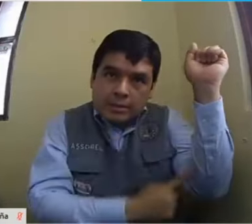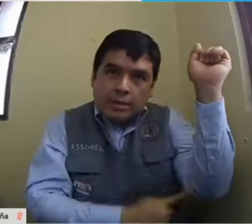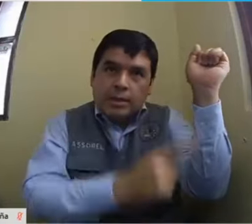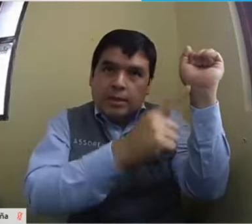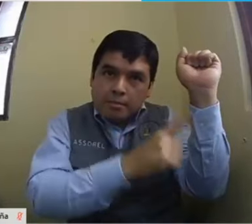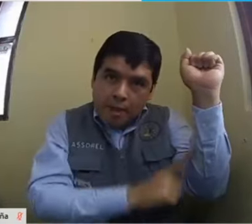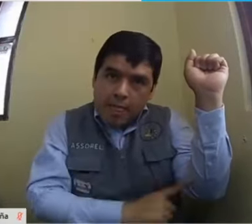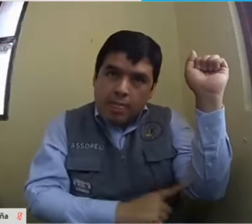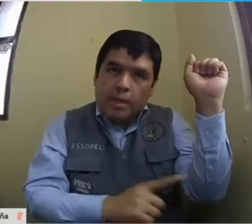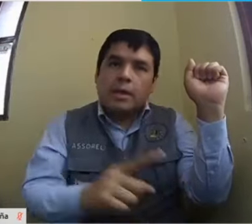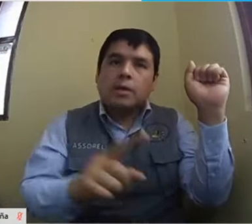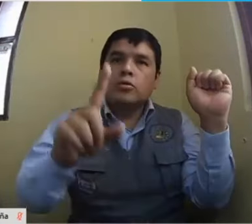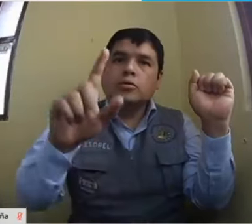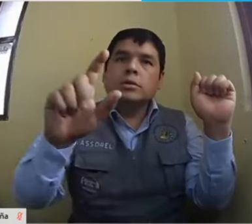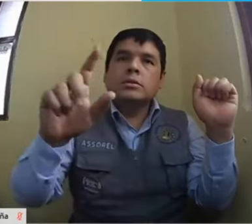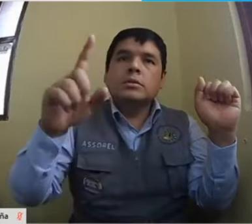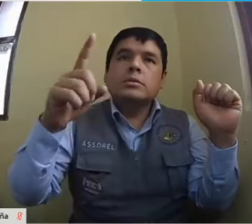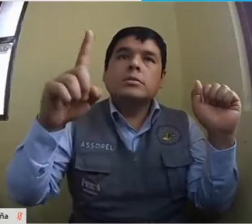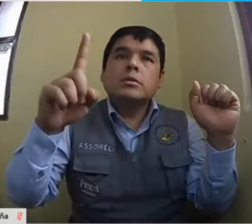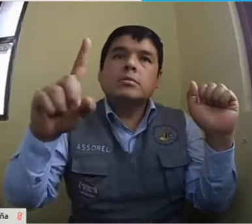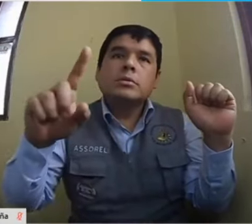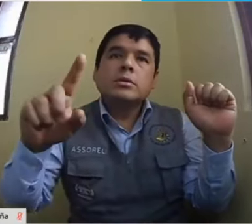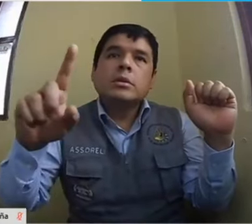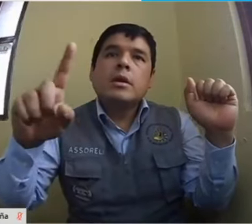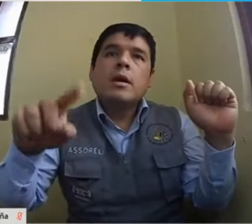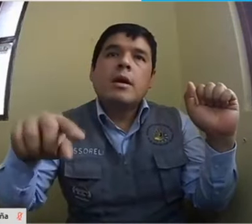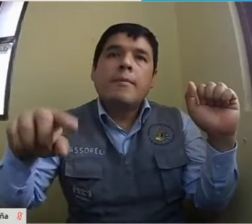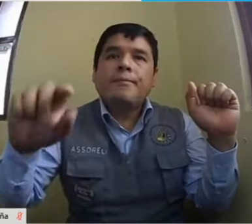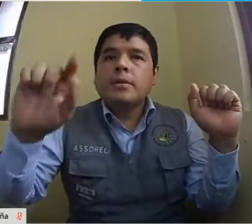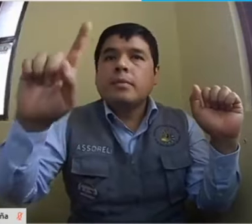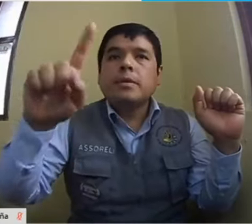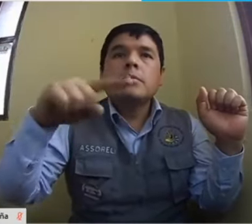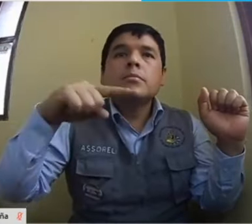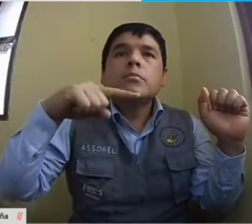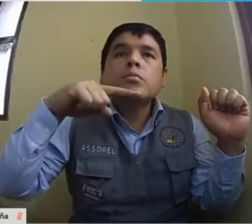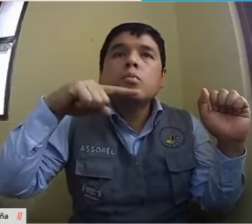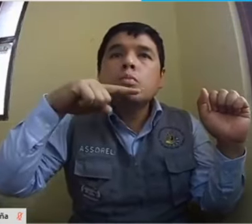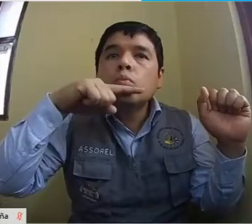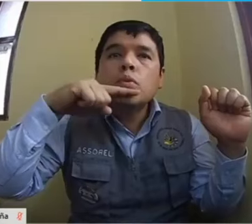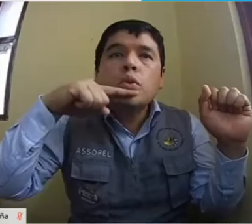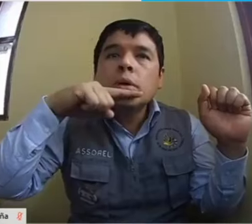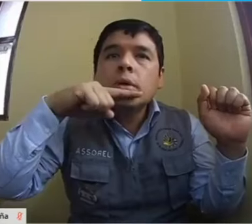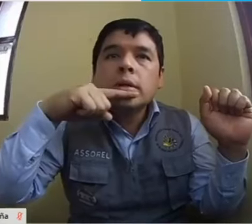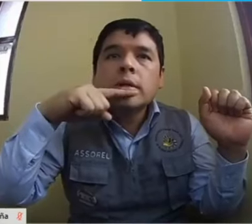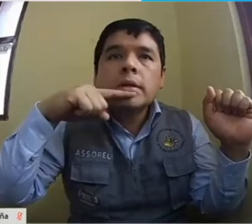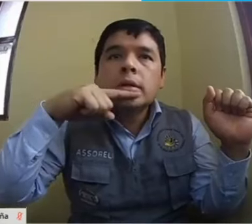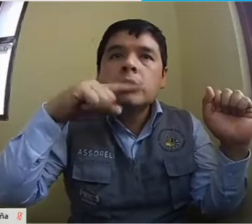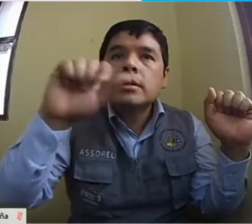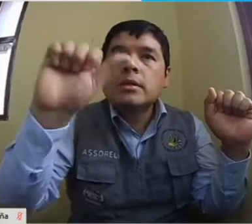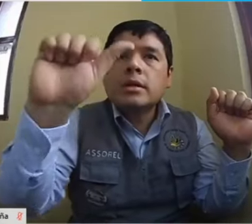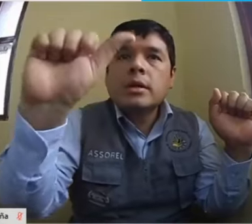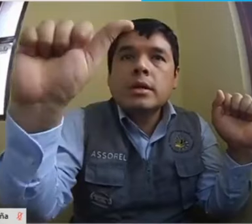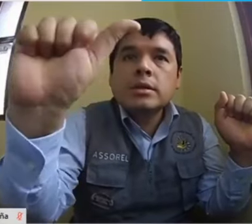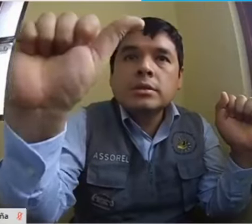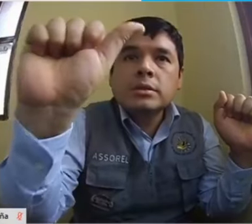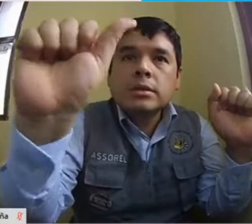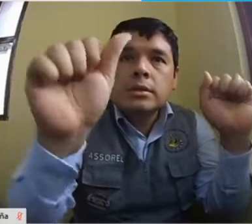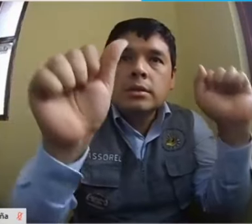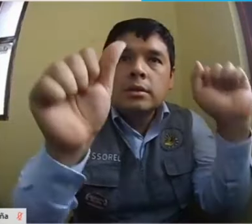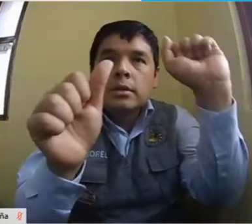hermanos de sangre, las venas, ¿no? Los hermanos. Por eso la seña, y ahí tiene el origen. Mujer,